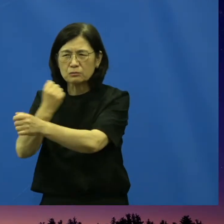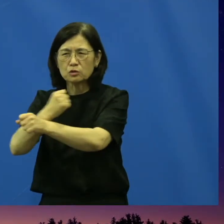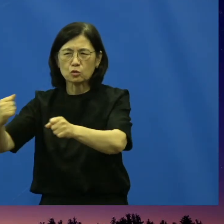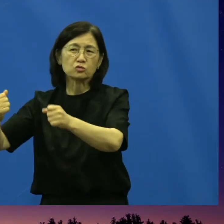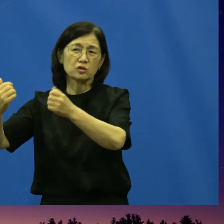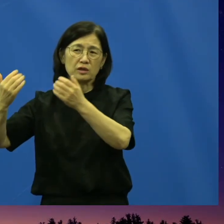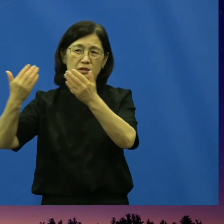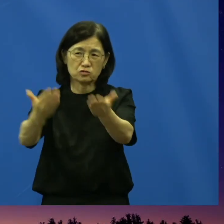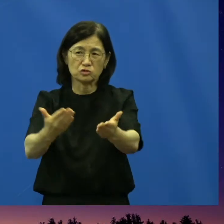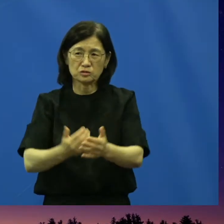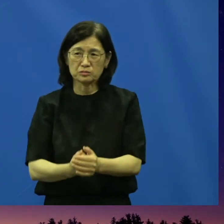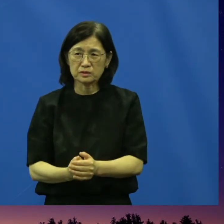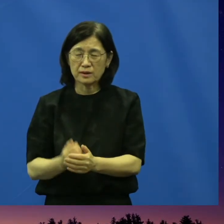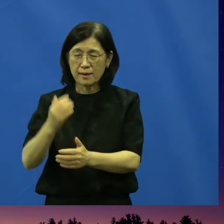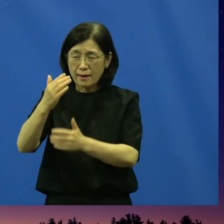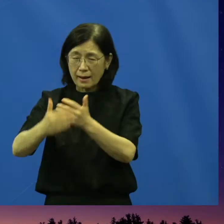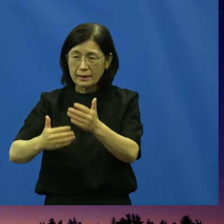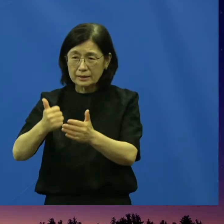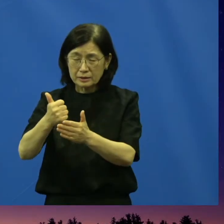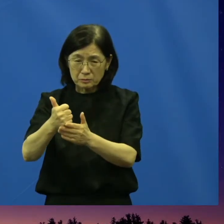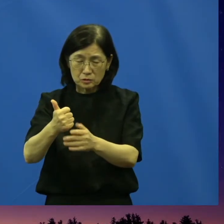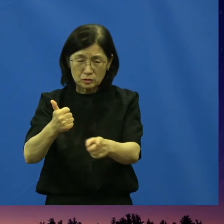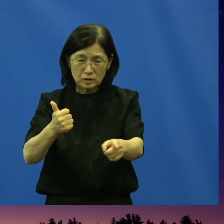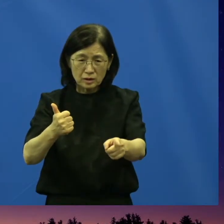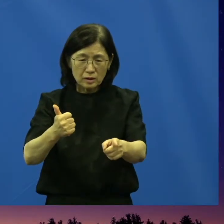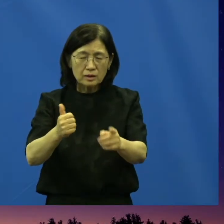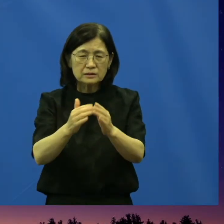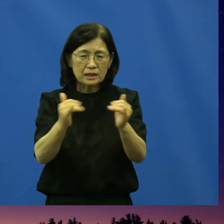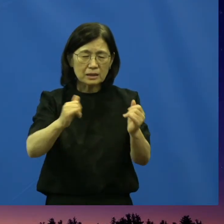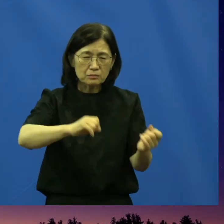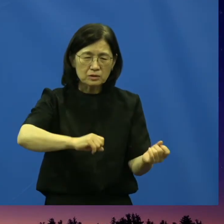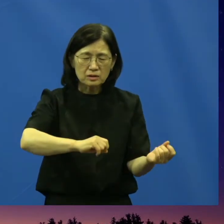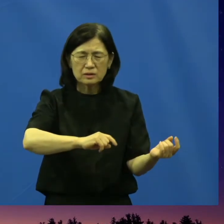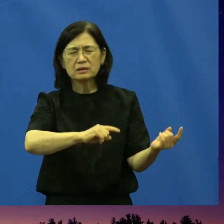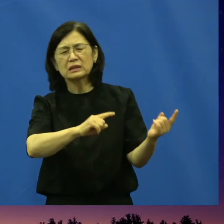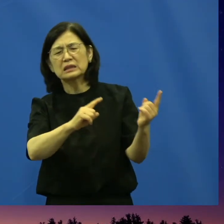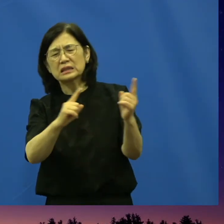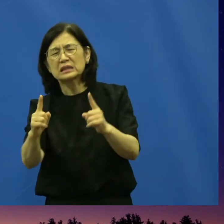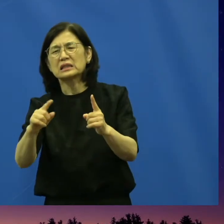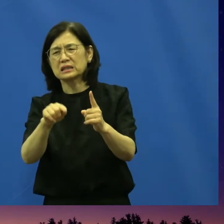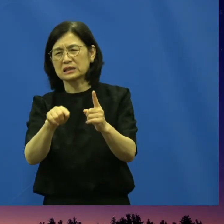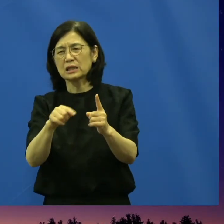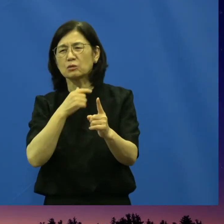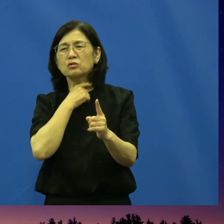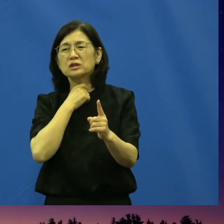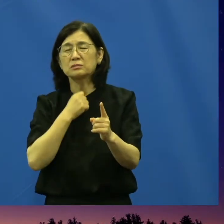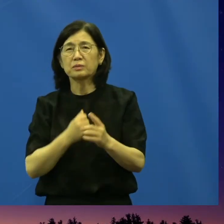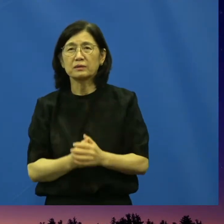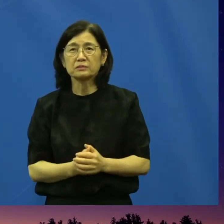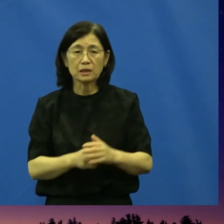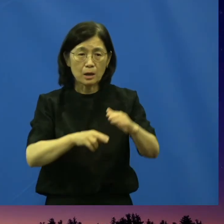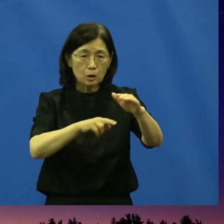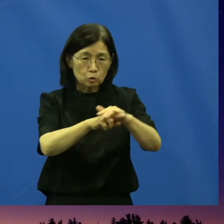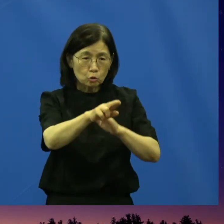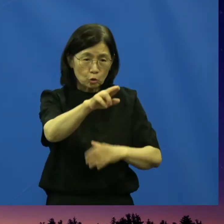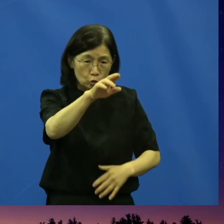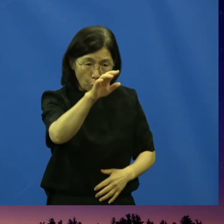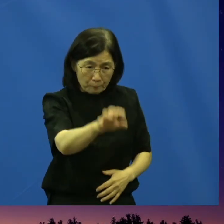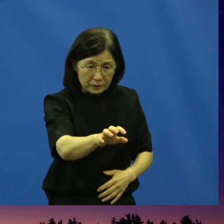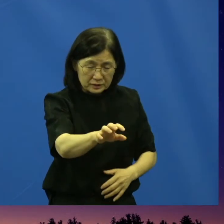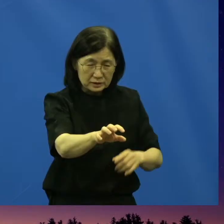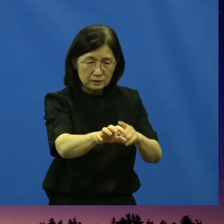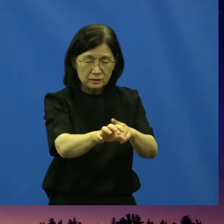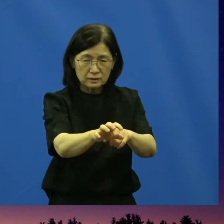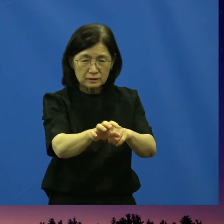법은 최대한 살리고자 한다, 이 법 정신입니다. 그래서 이 도피성, 이 원어의 뜻이 뭐냐면